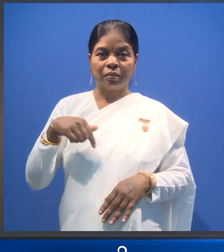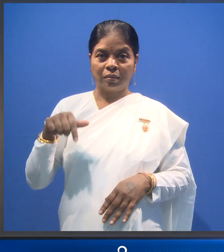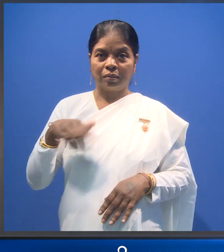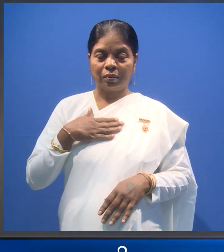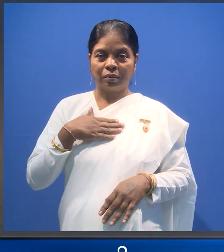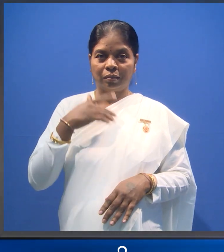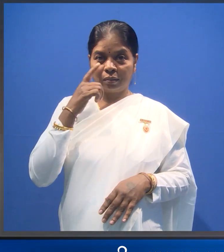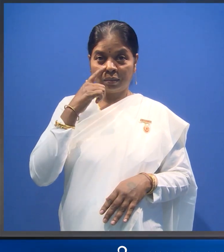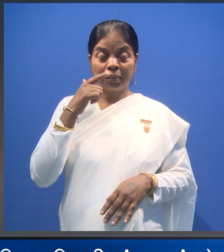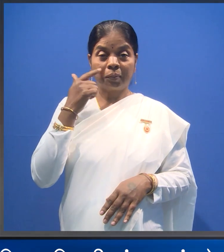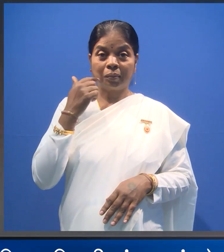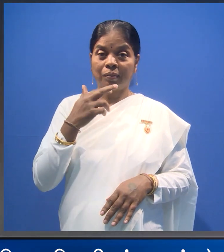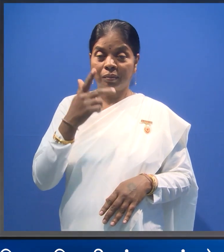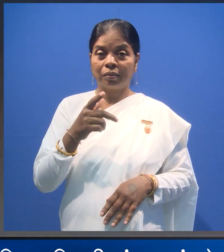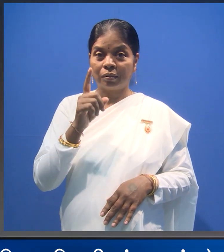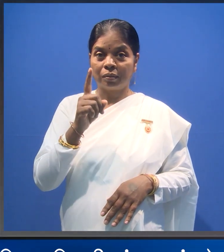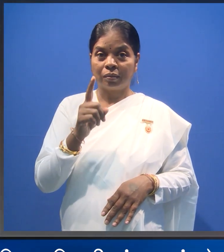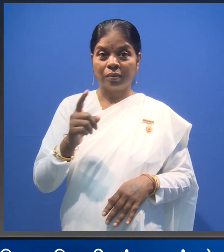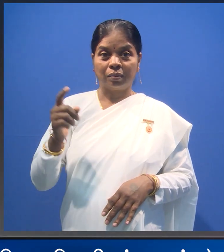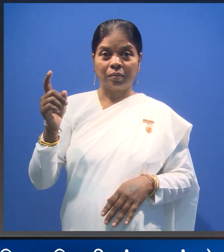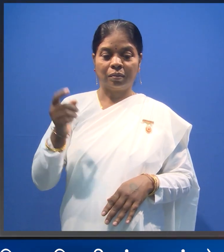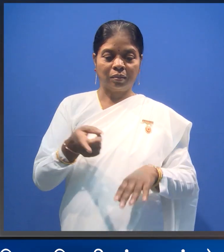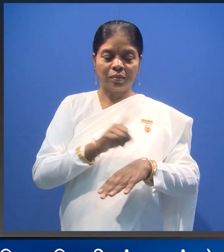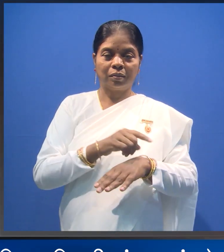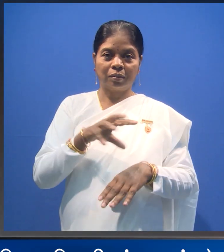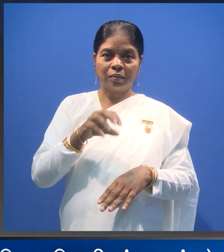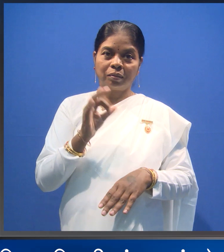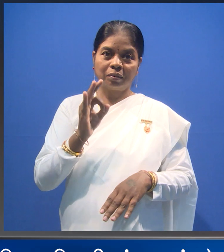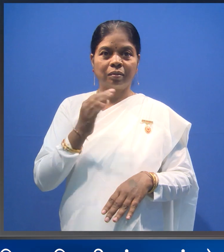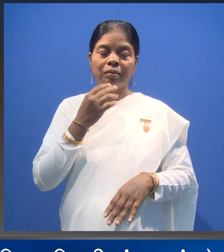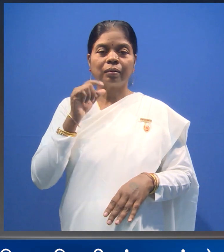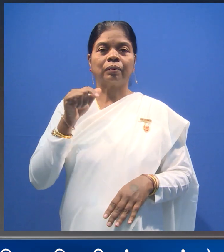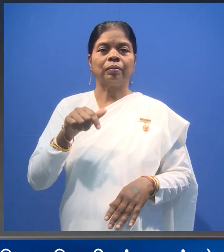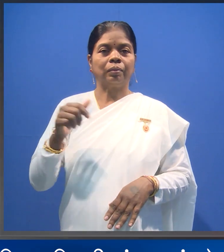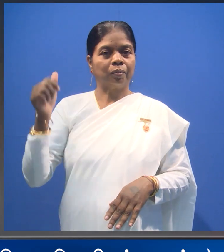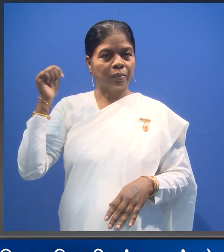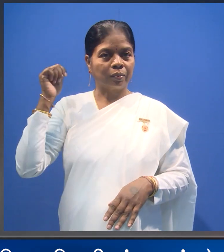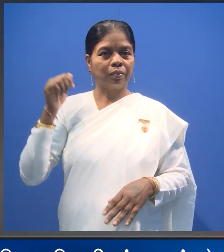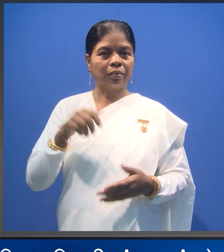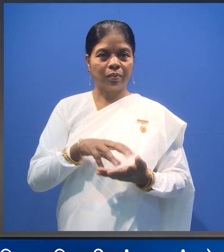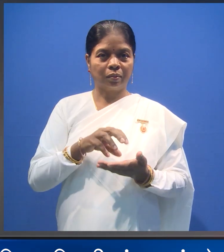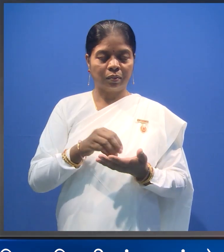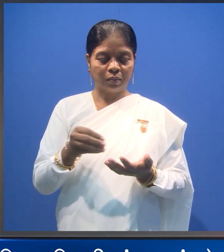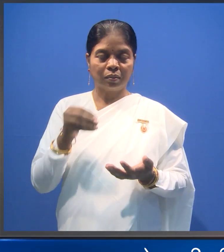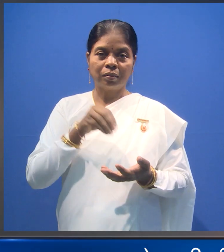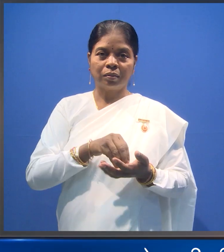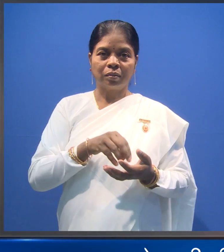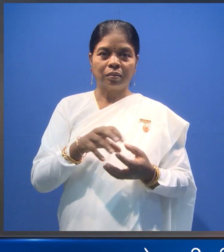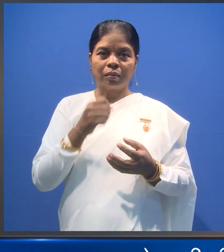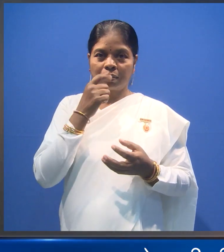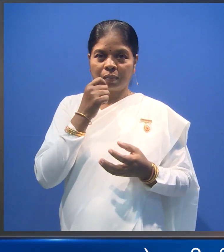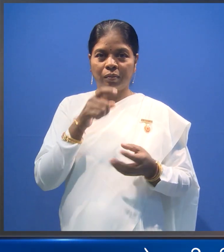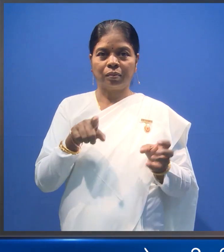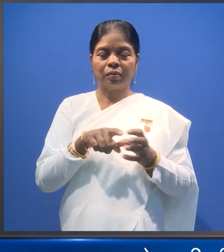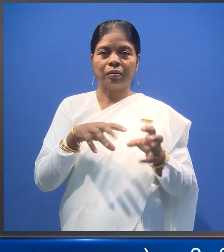की पहिल्या दिवशी तांदूळ चांगले होते, पण कालपासून तांदळात